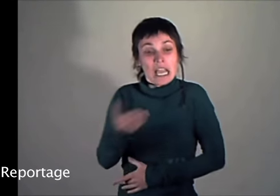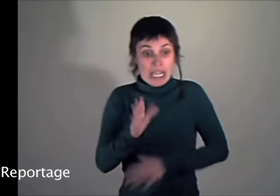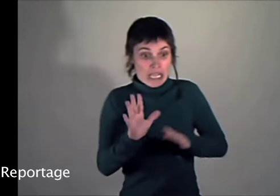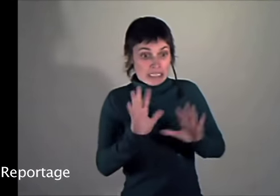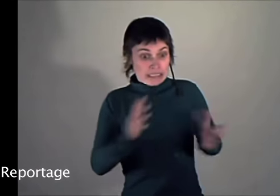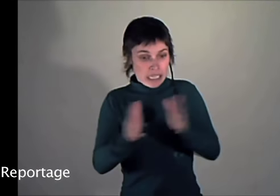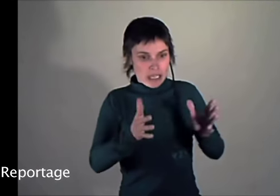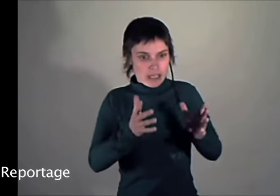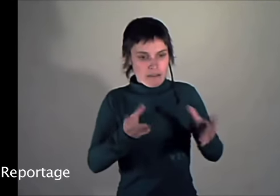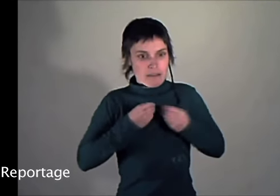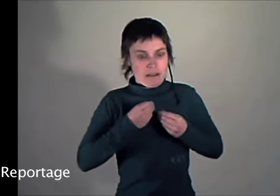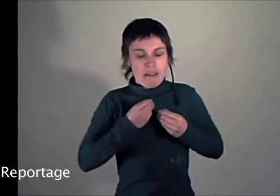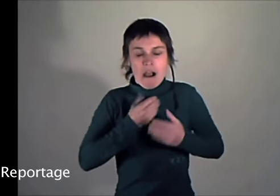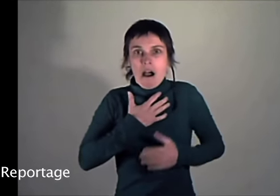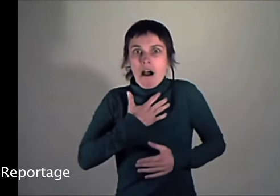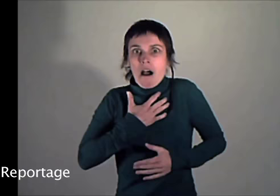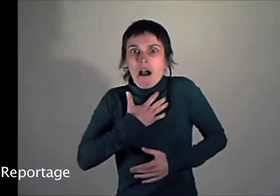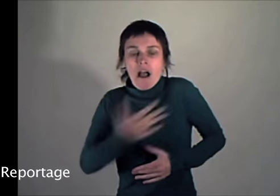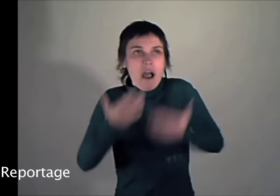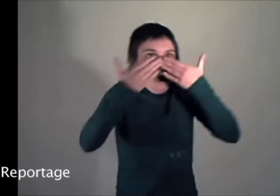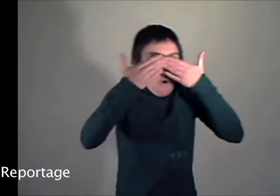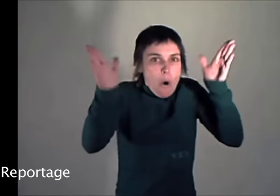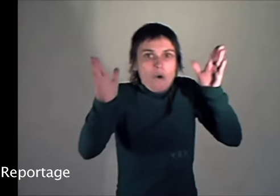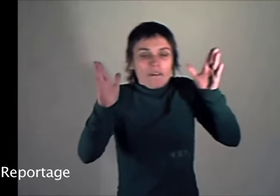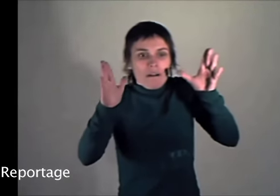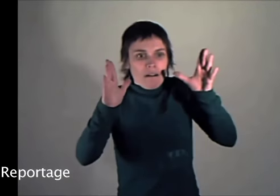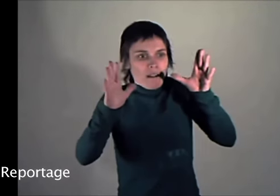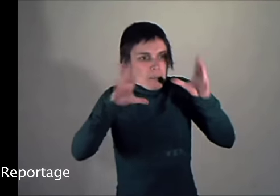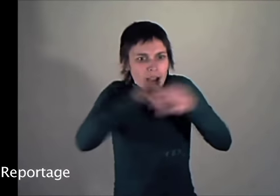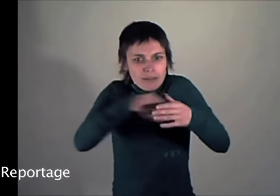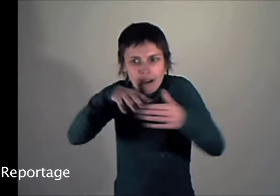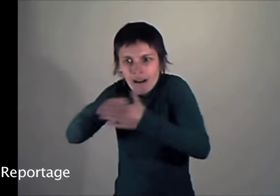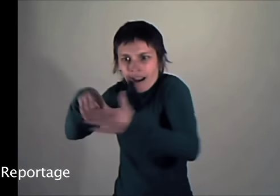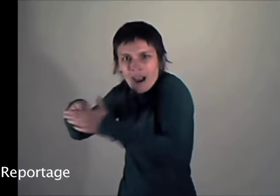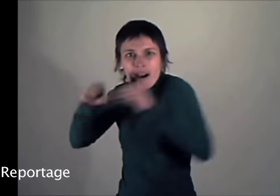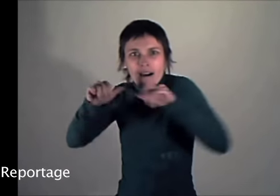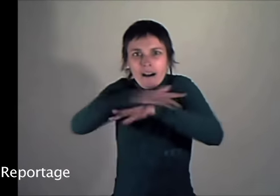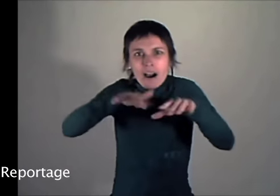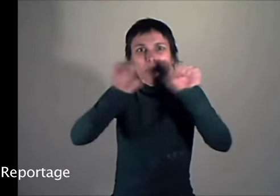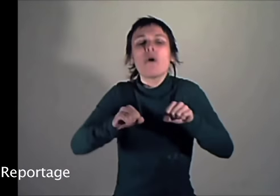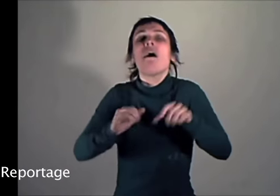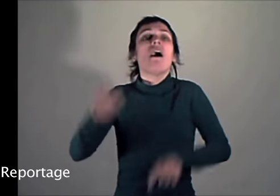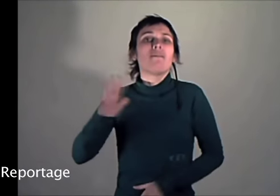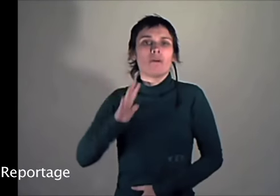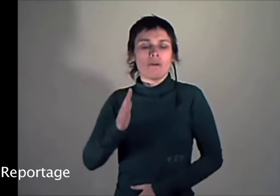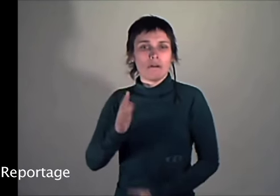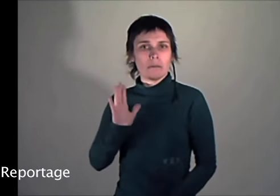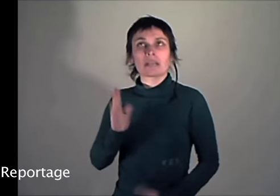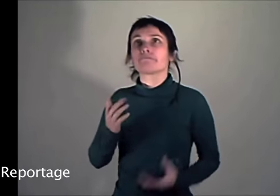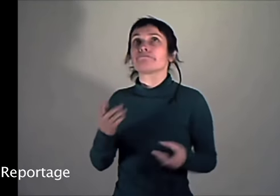une ouverture. En fait, tu trouves que tu es toujours timide, toujours mal à l'aise. Et les signes, c'est... Avec la découverte des signes,